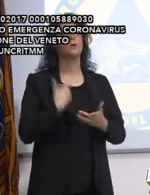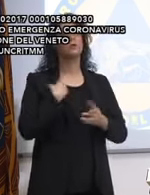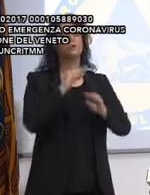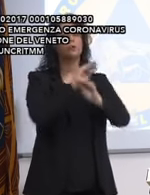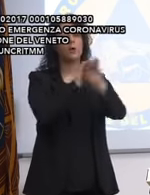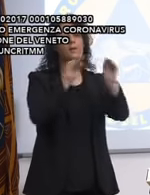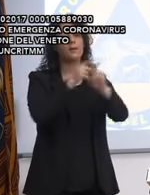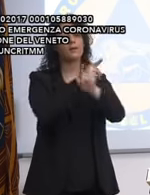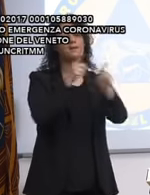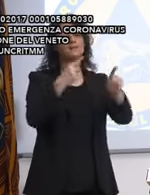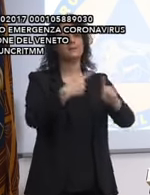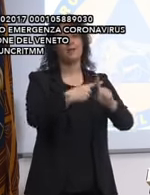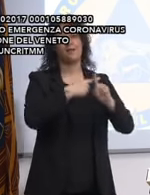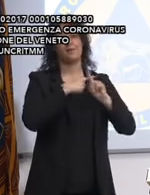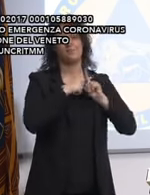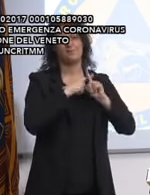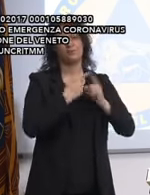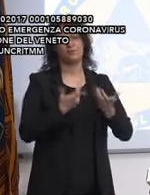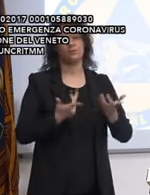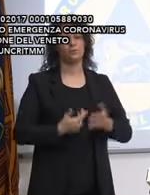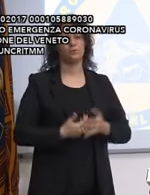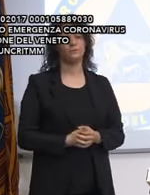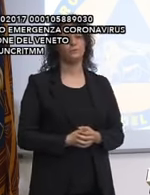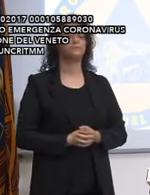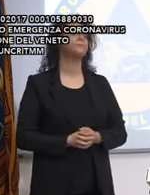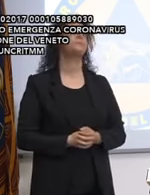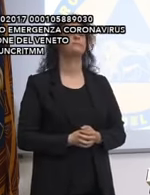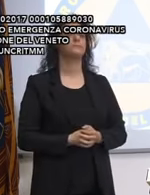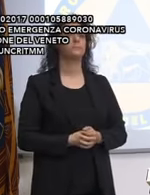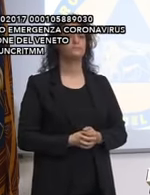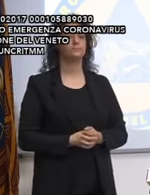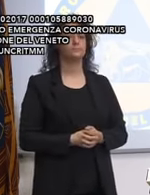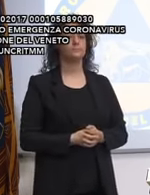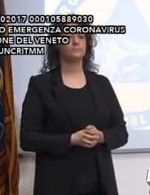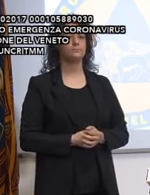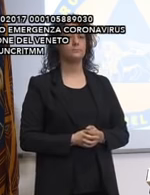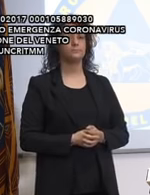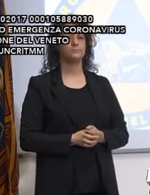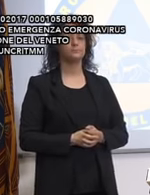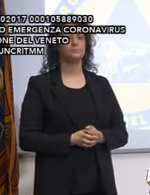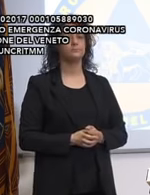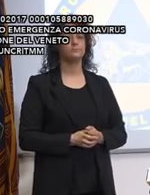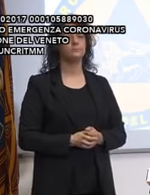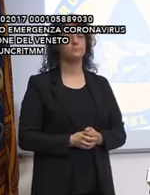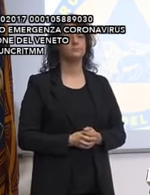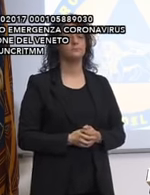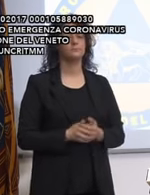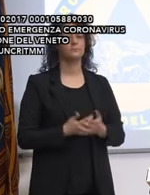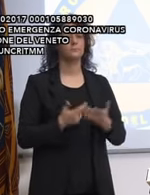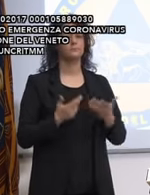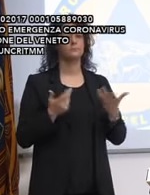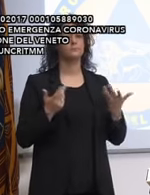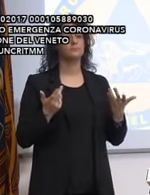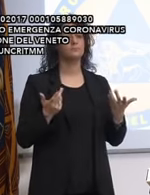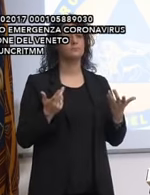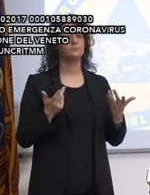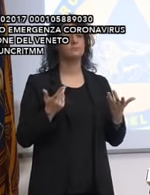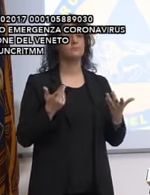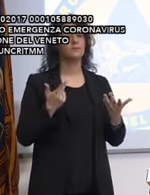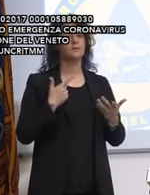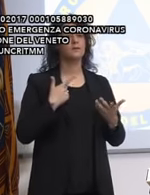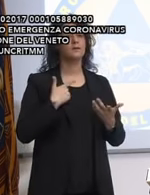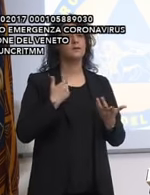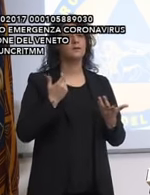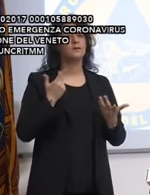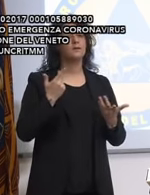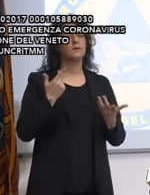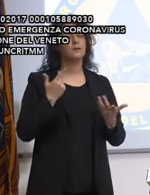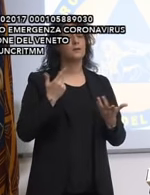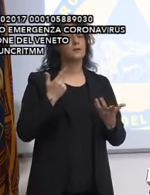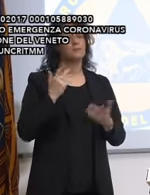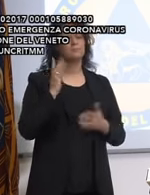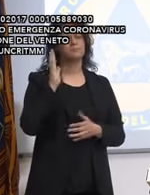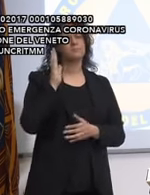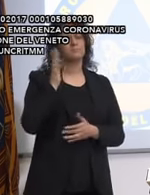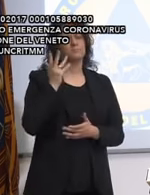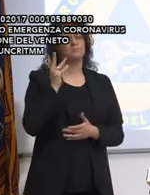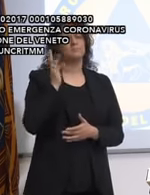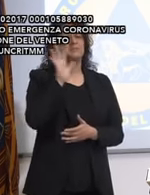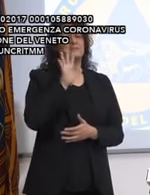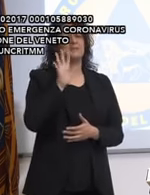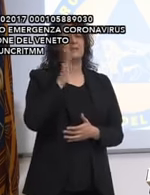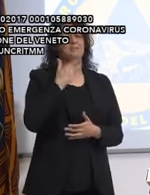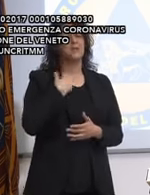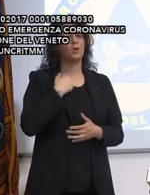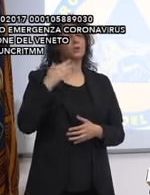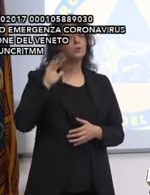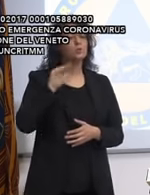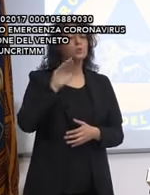sacrificio. Io trovo anche assurdo, perdonatemi se lo dico, trovo anche assurdo sentire il Presidente della Regione che ogni giorno sta qui a dire portate